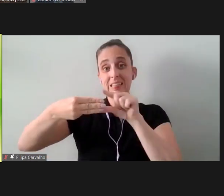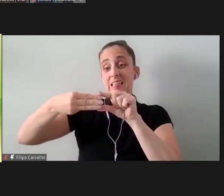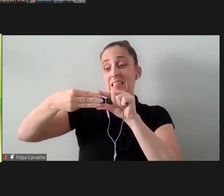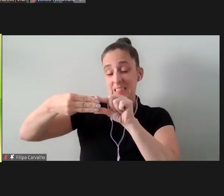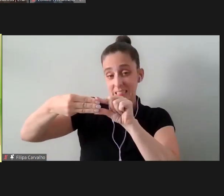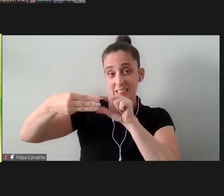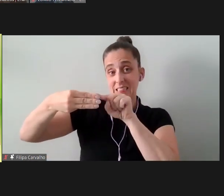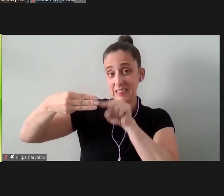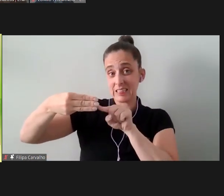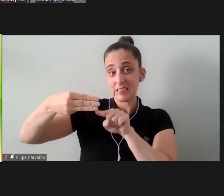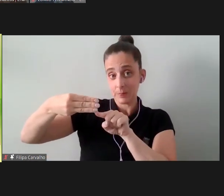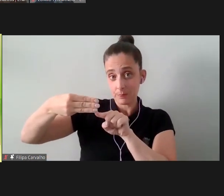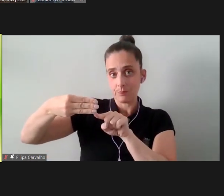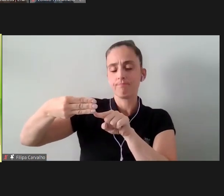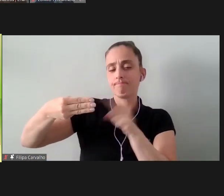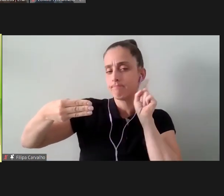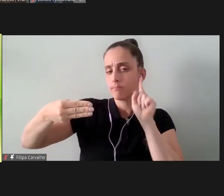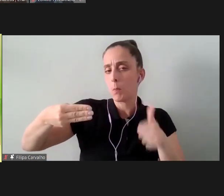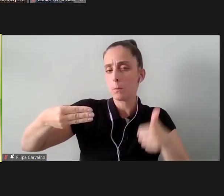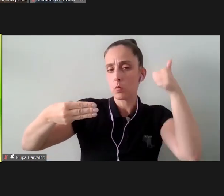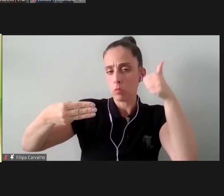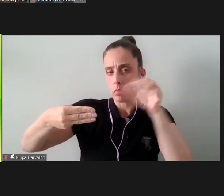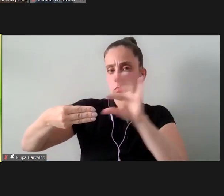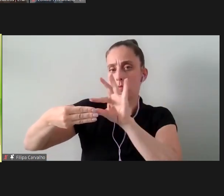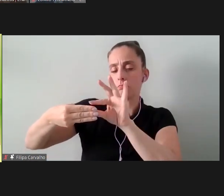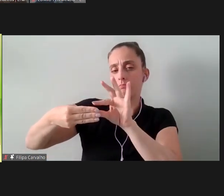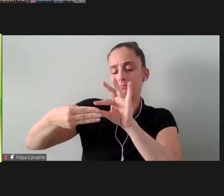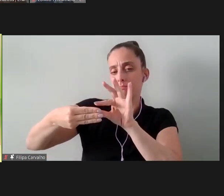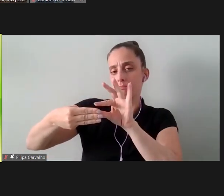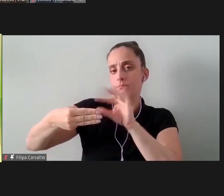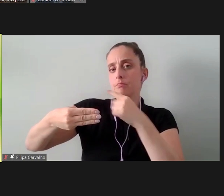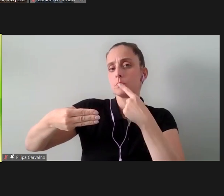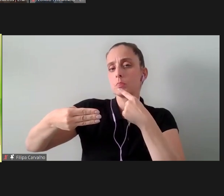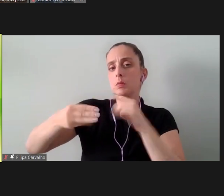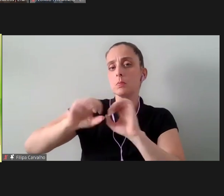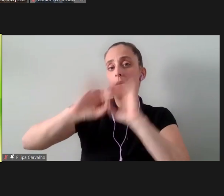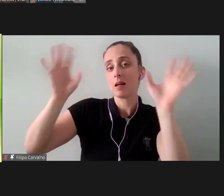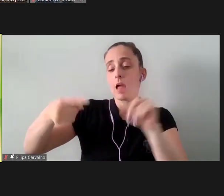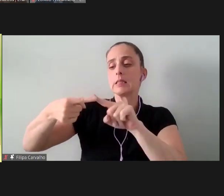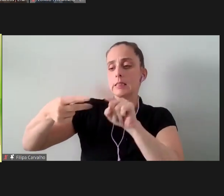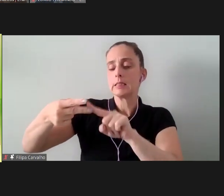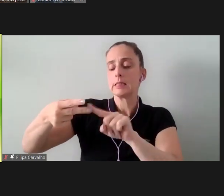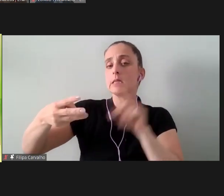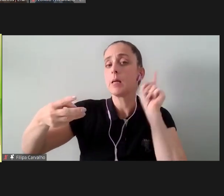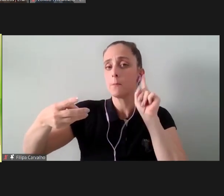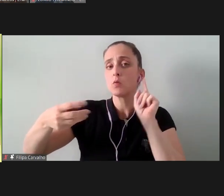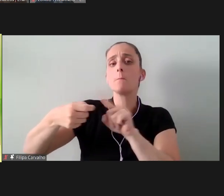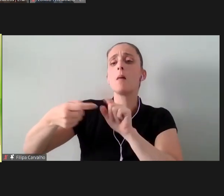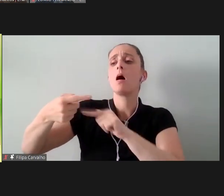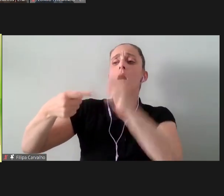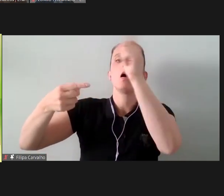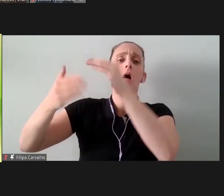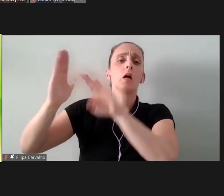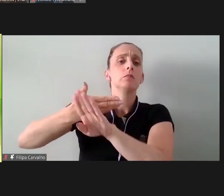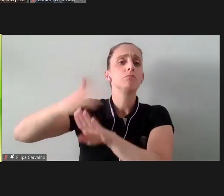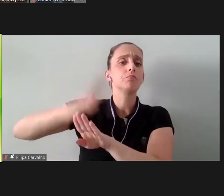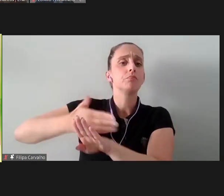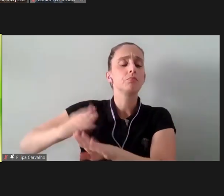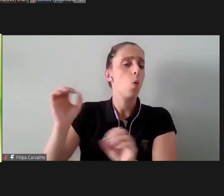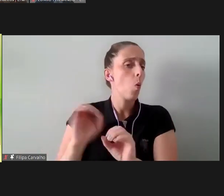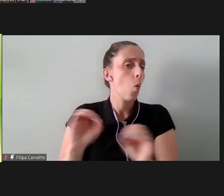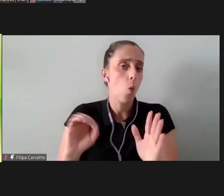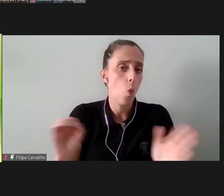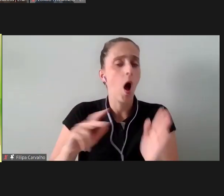estes três eixos, importa destacar que cada um deles vale por si, mas não há processos nem tecnologia se não houver pessoas.